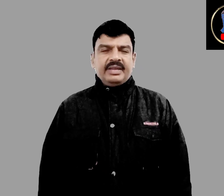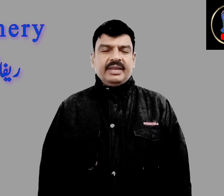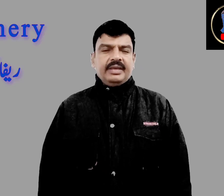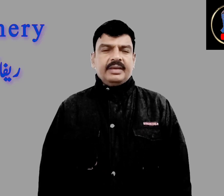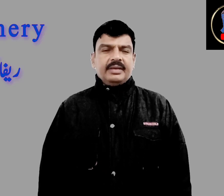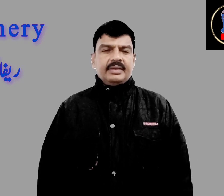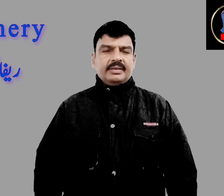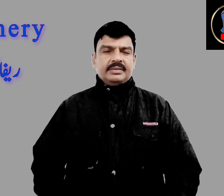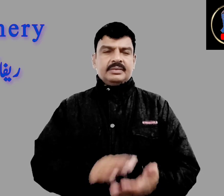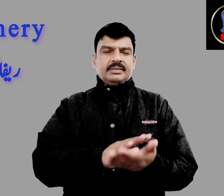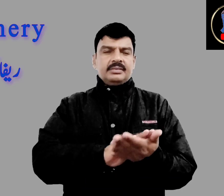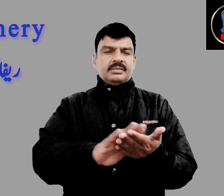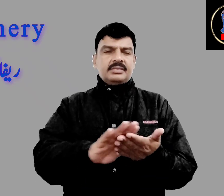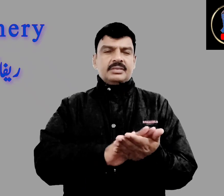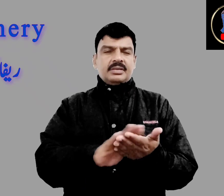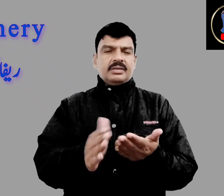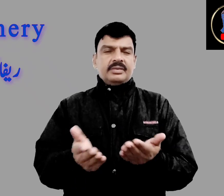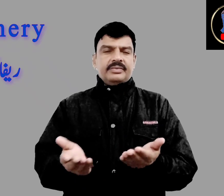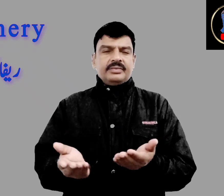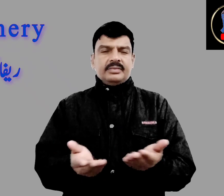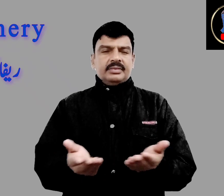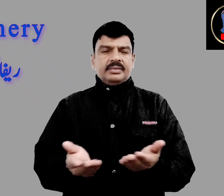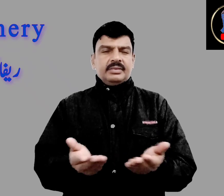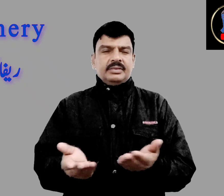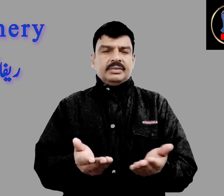रिफाइनरी। सात